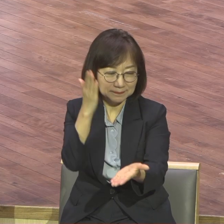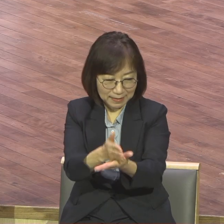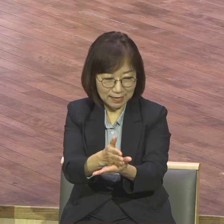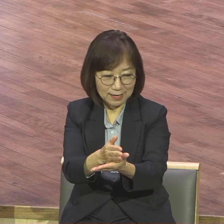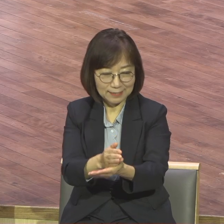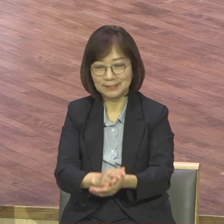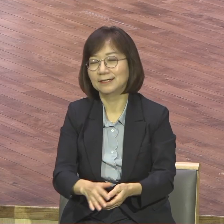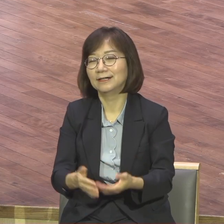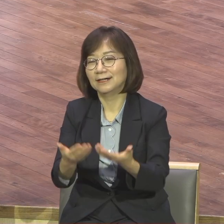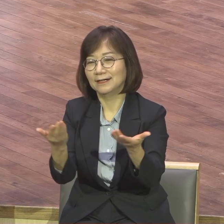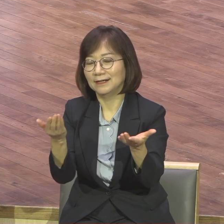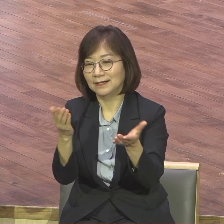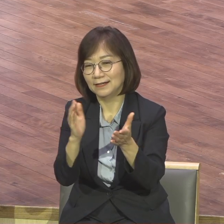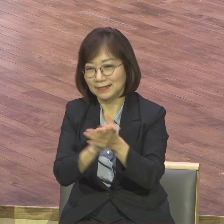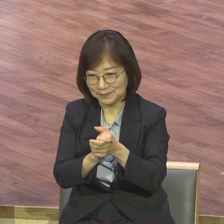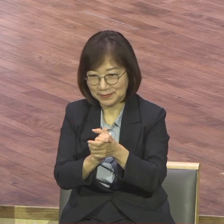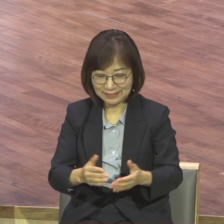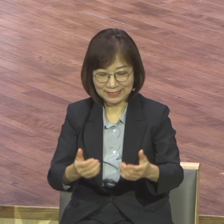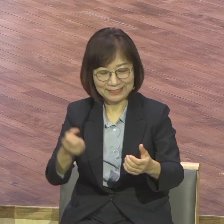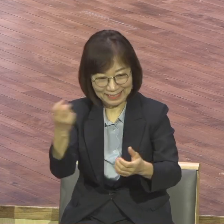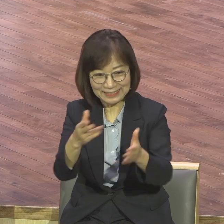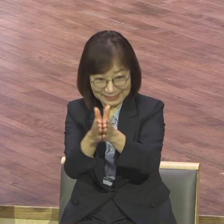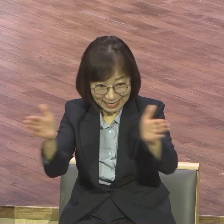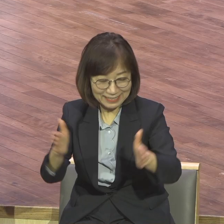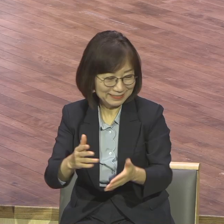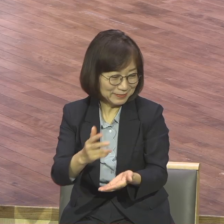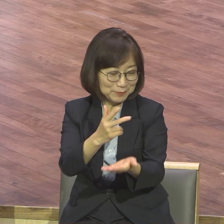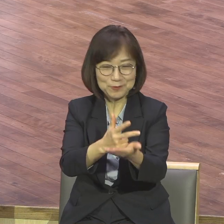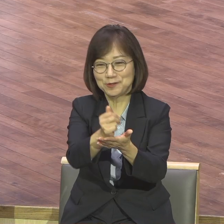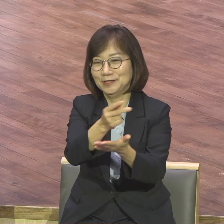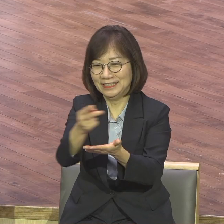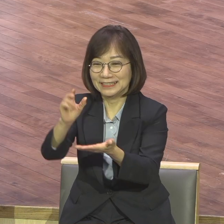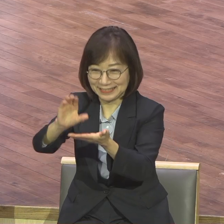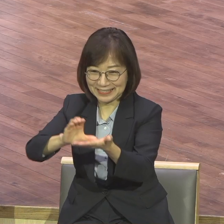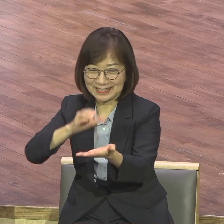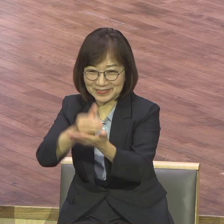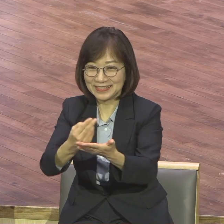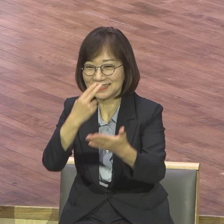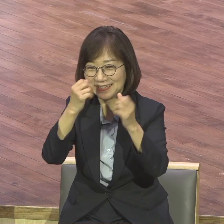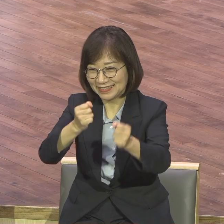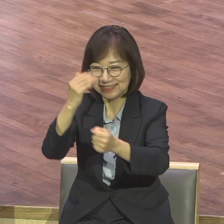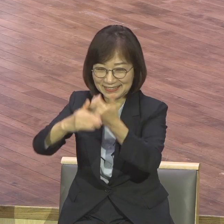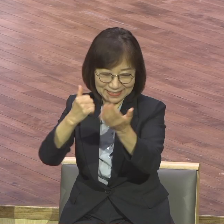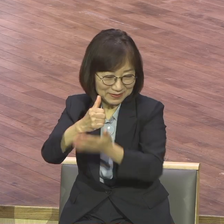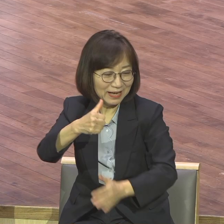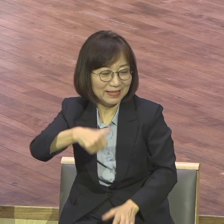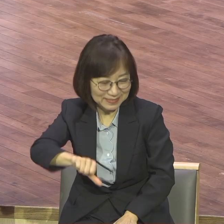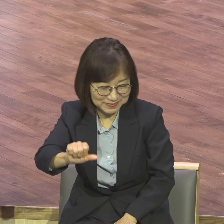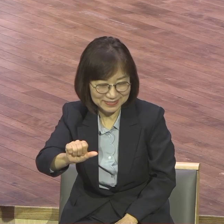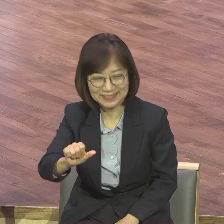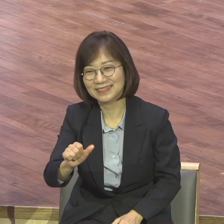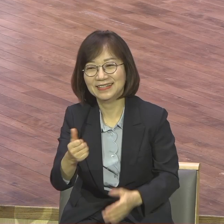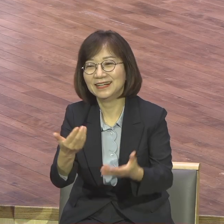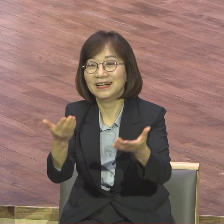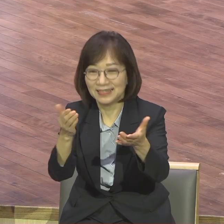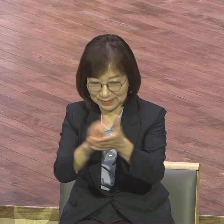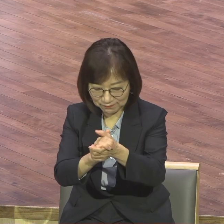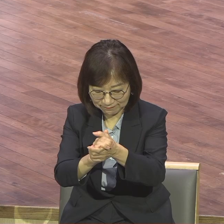말라. 아멘. 주는 그리스도시요 살아계신 하나님의